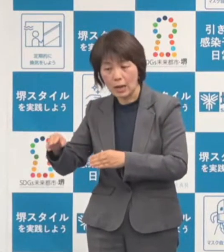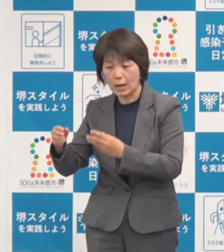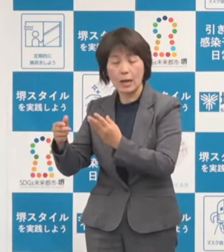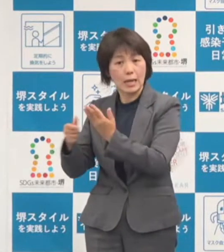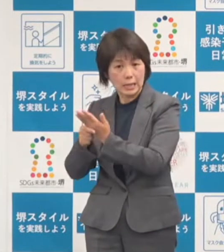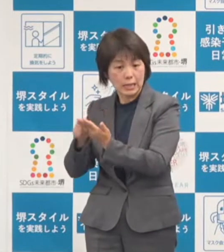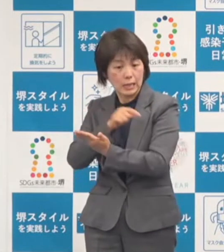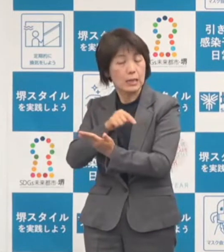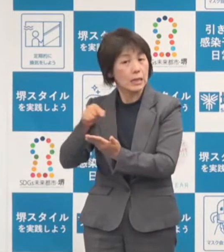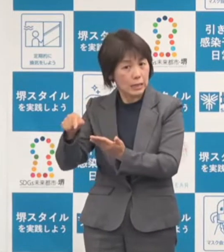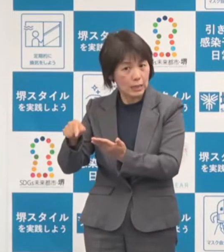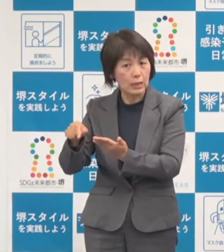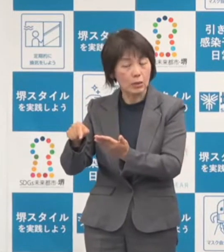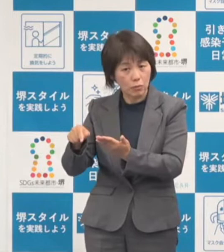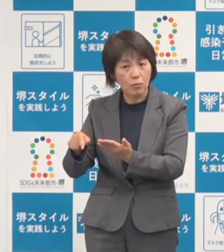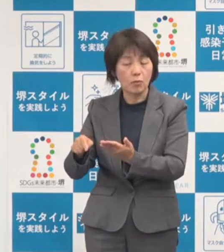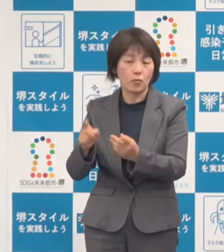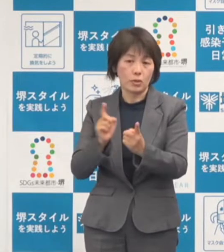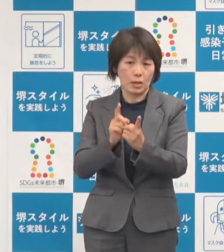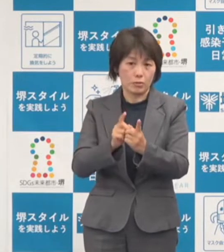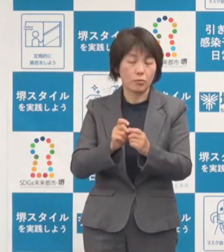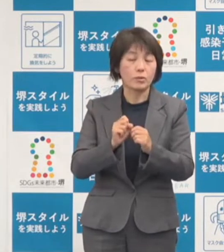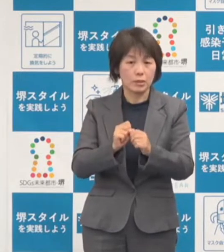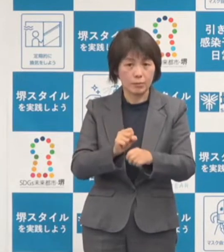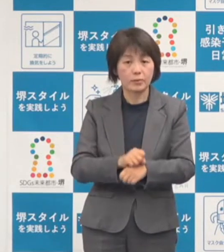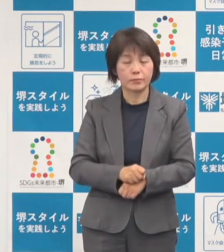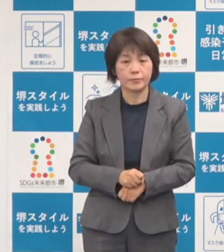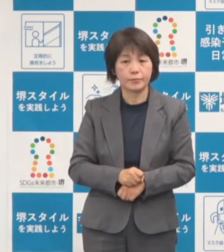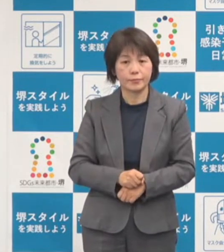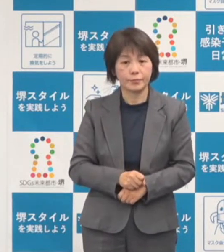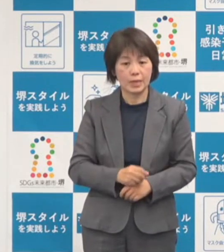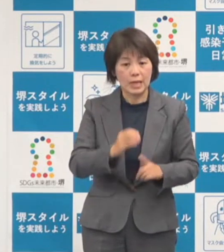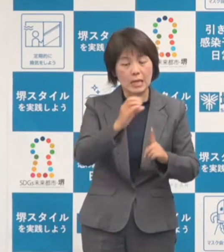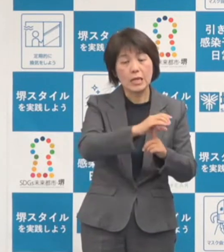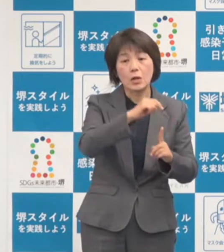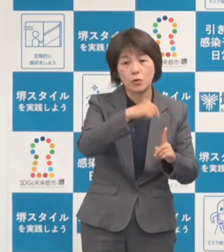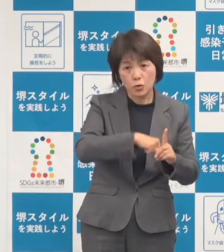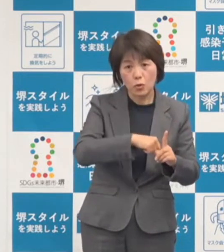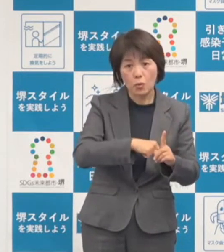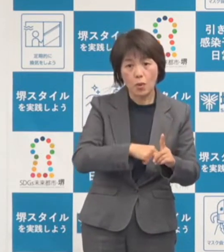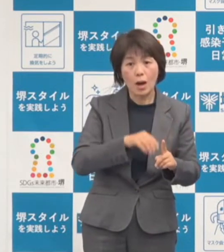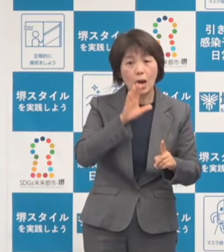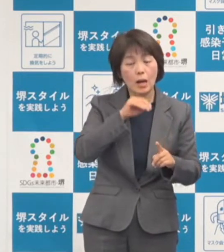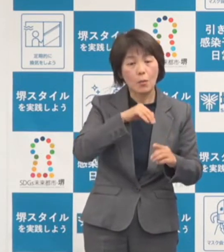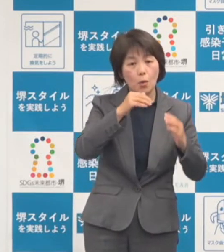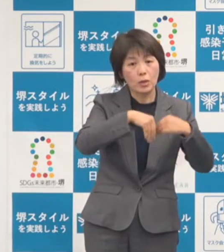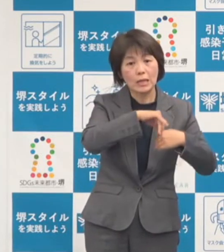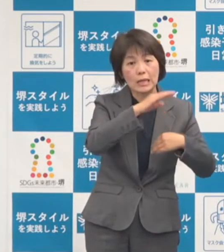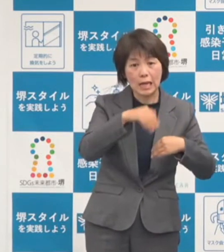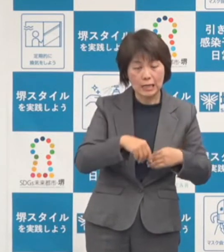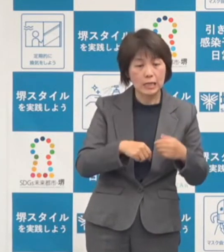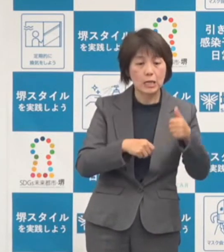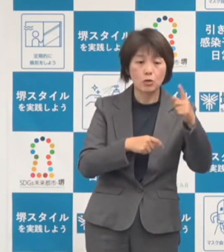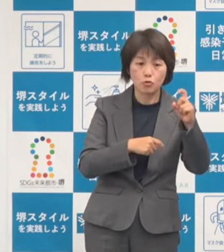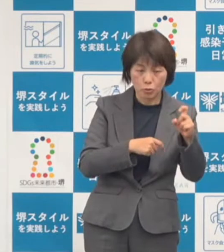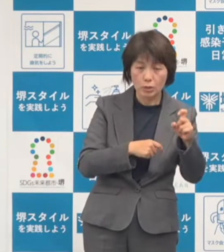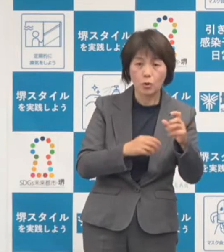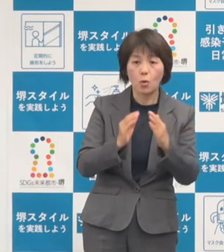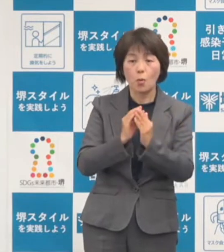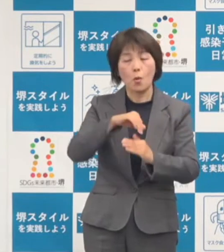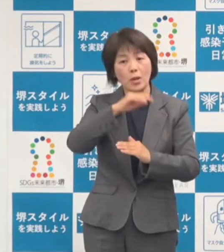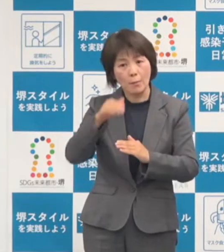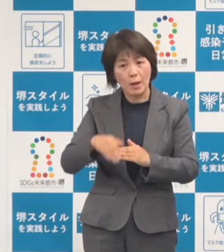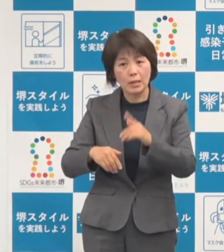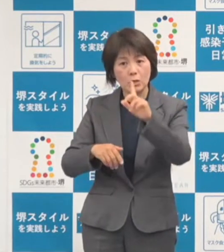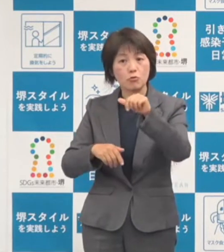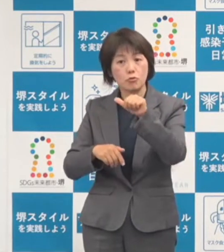通行エリアと運行エリアとしております。停留所は鴨谷台に約合計で10カ所、桃山台に16